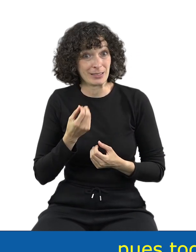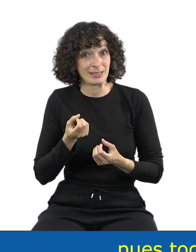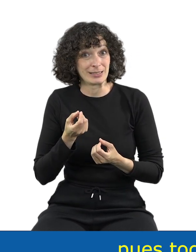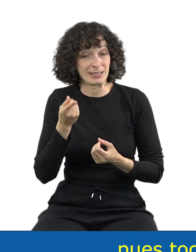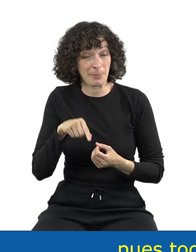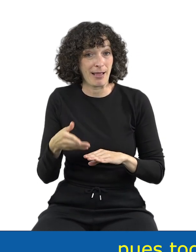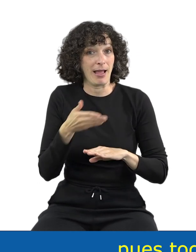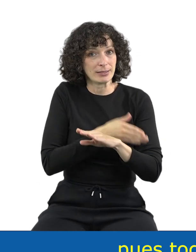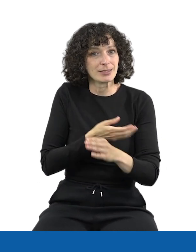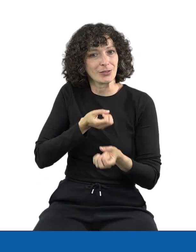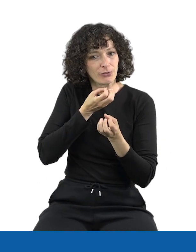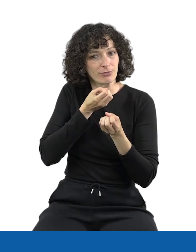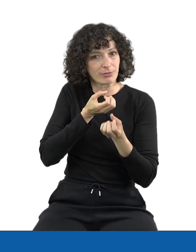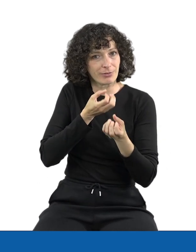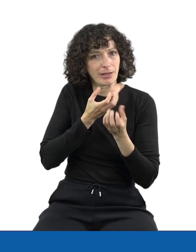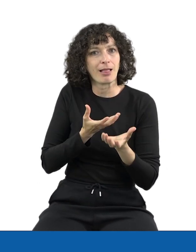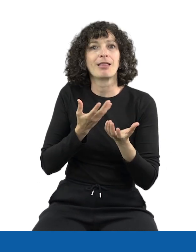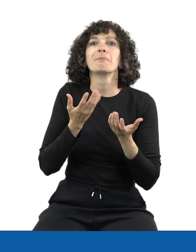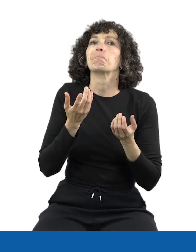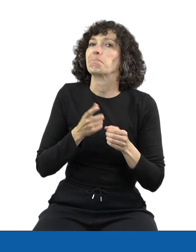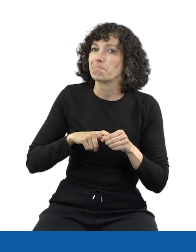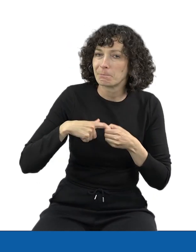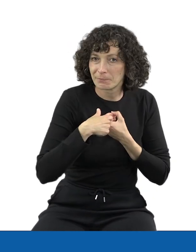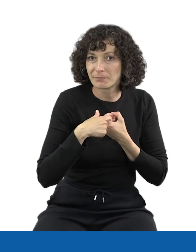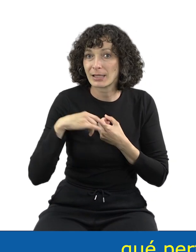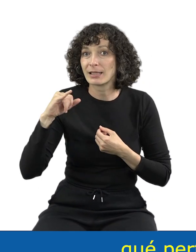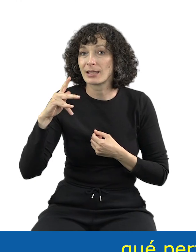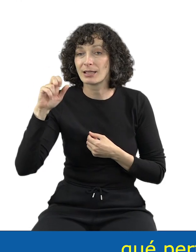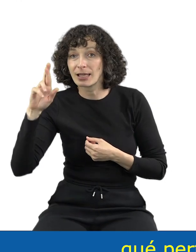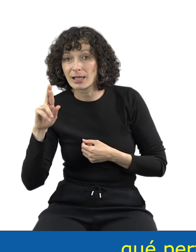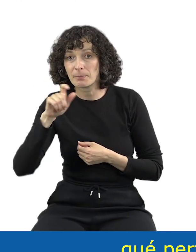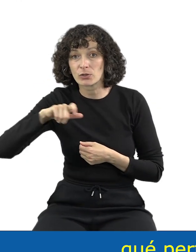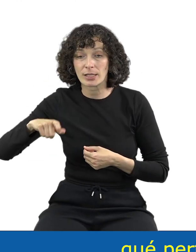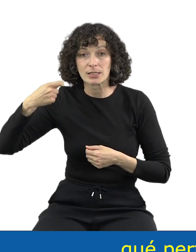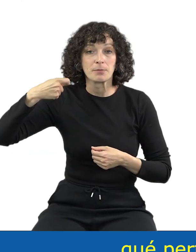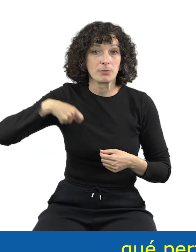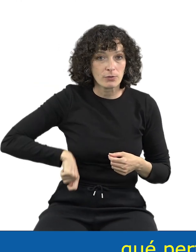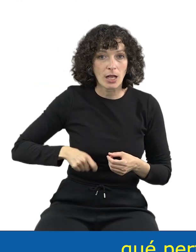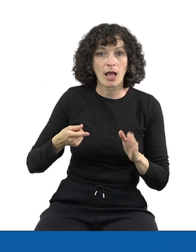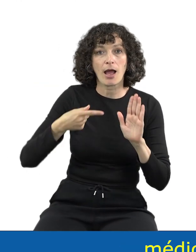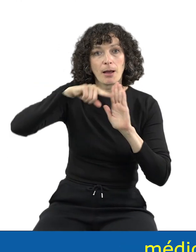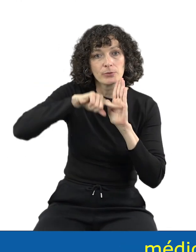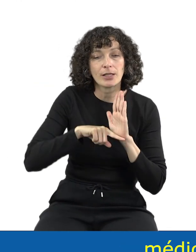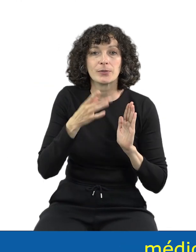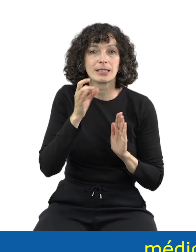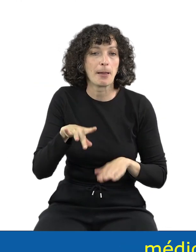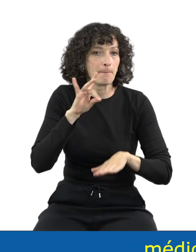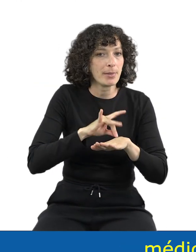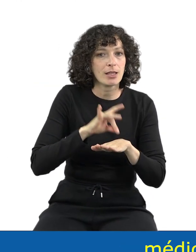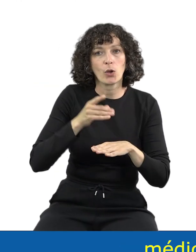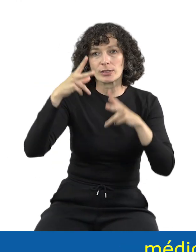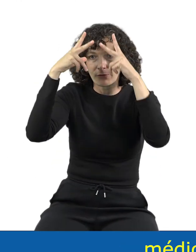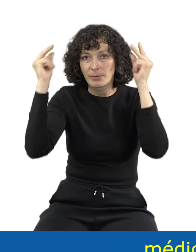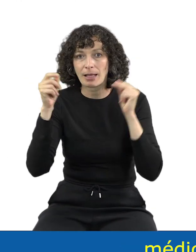información que también se comunicó, ¿no? Nos gustaría conocer también, Iker, qué perfil de profesionales se ha apuntado, médicos,